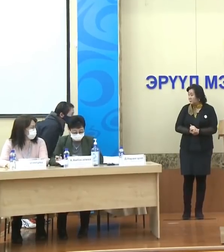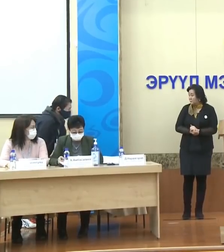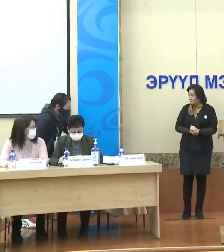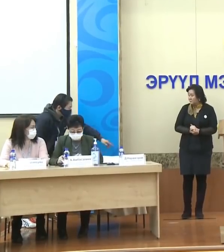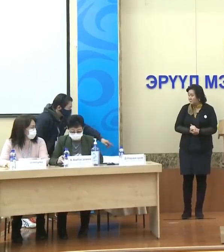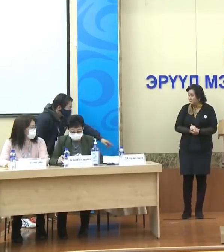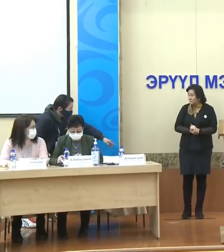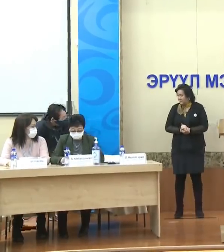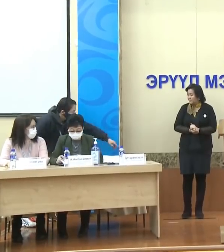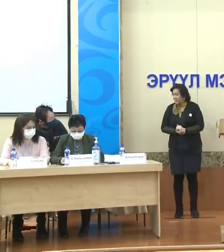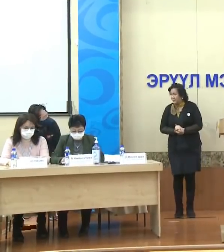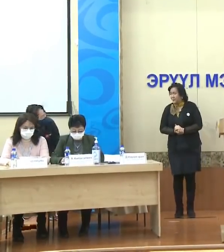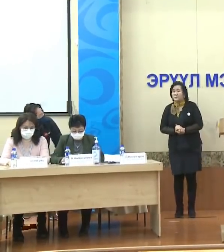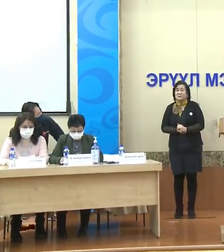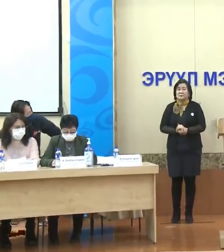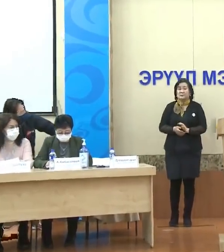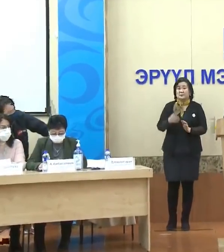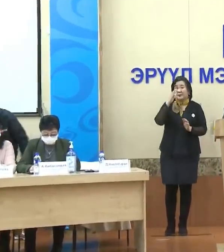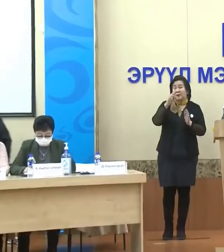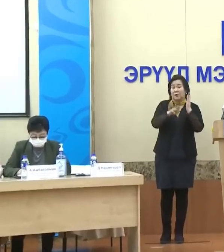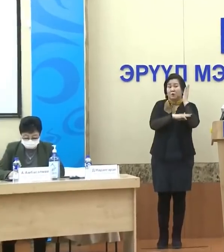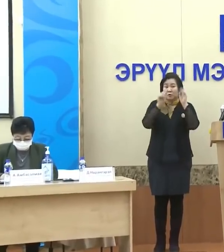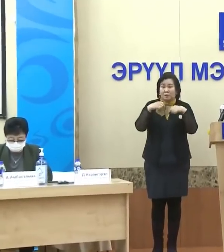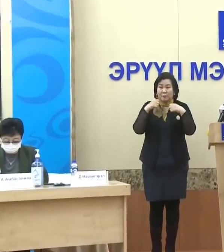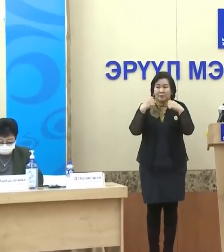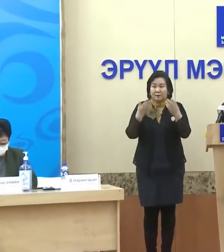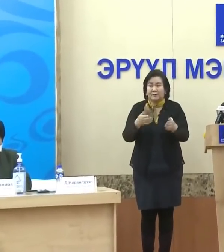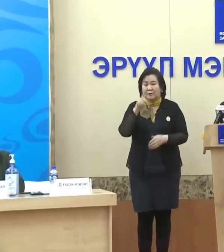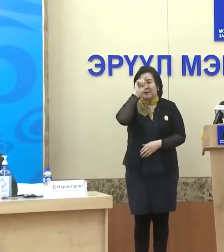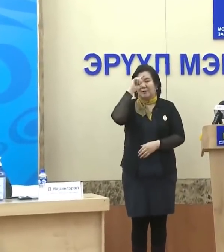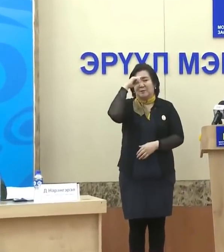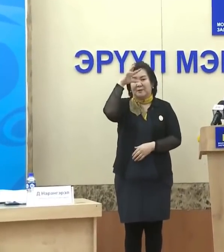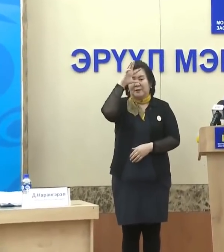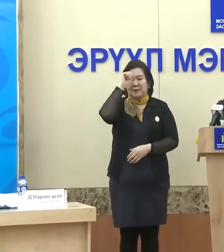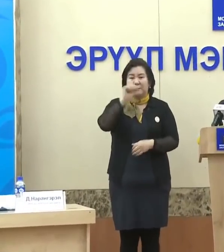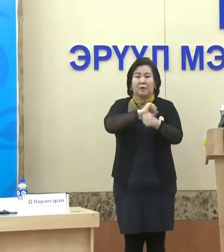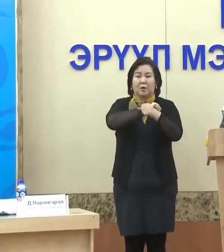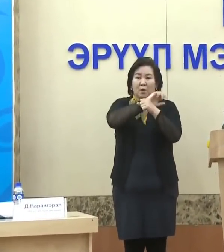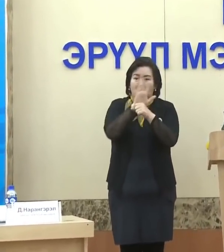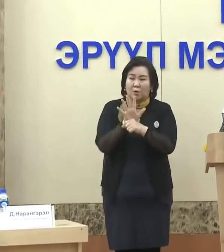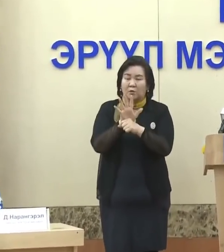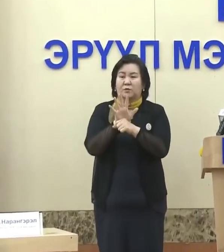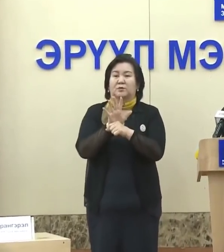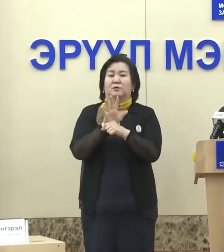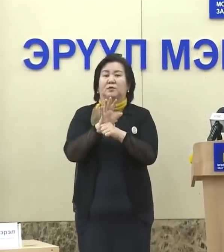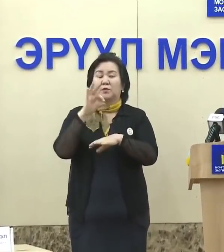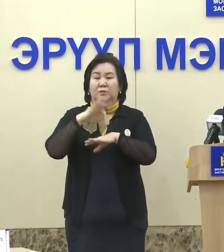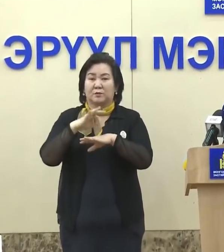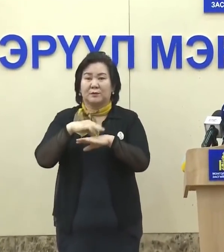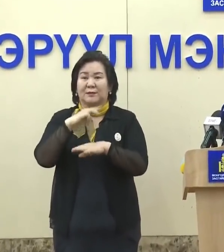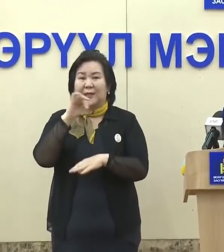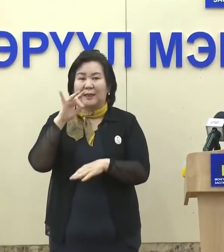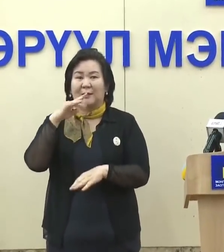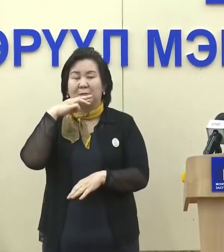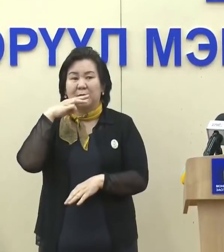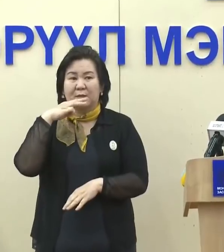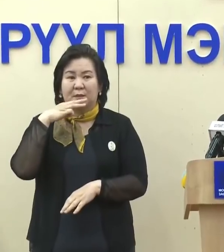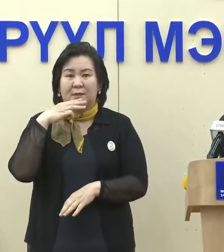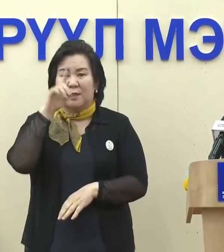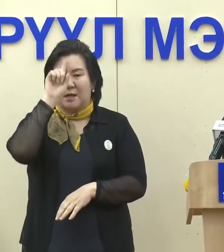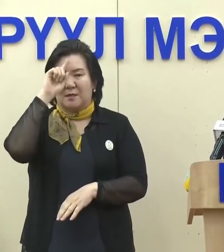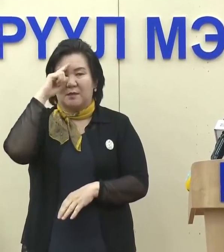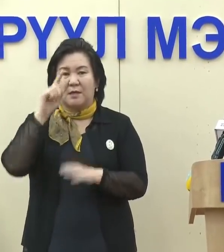За та бүхнийхээ энэ өдрийн одоо амар амгалан айлтхыг эрүүл мэндийн яамнаас коронавирус халдвар уу COVID-19-ийн талаарх одоо